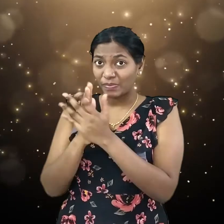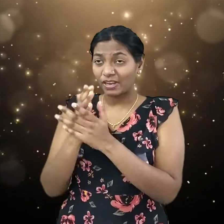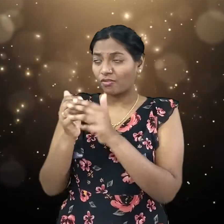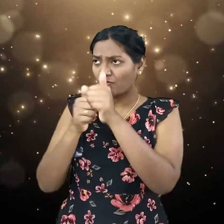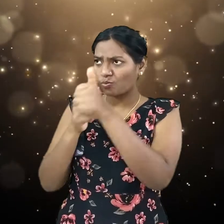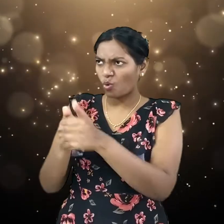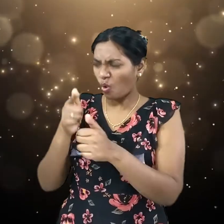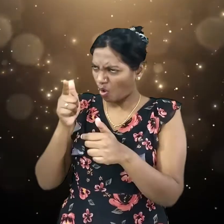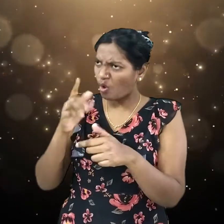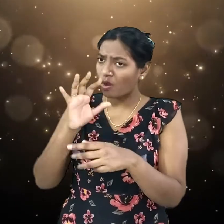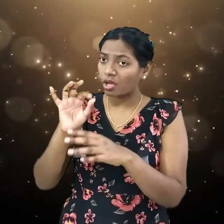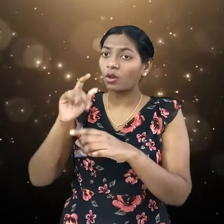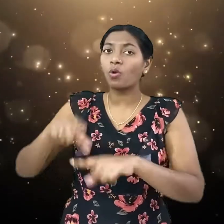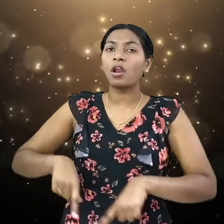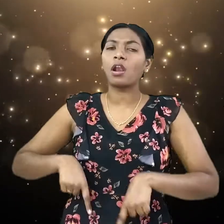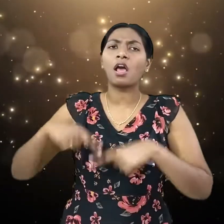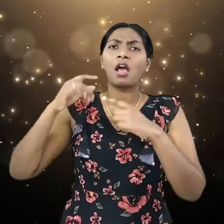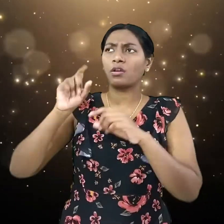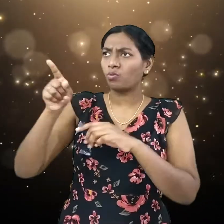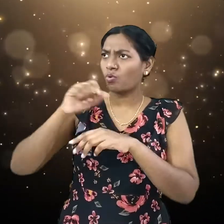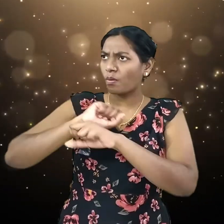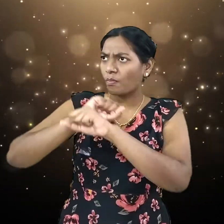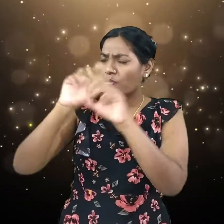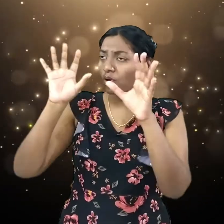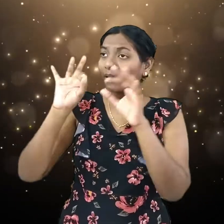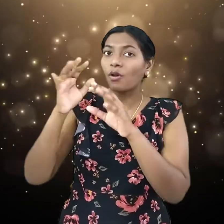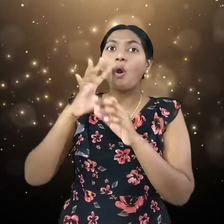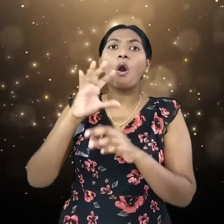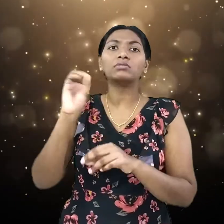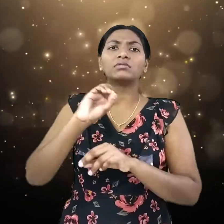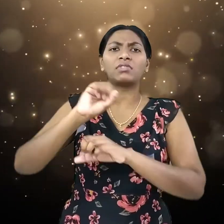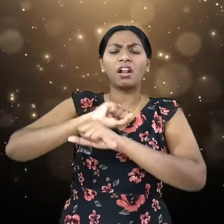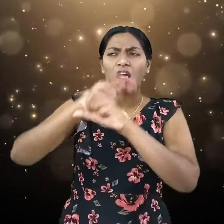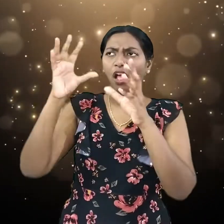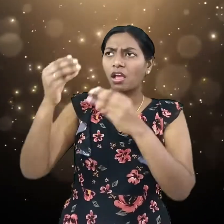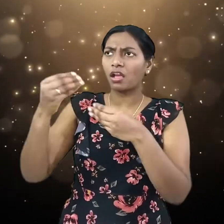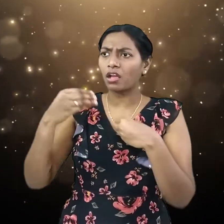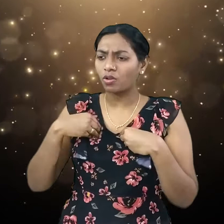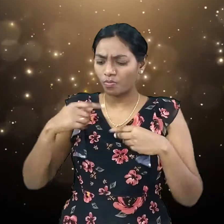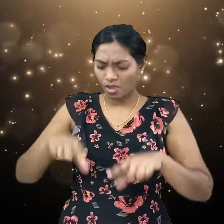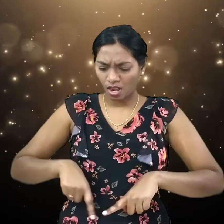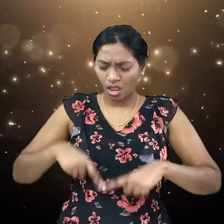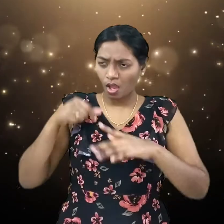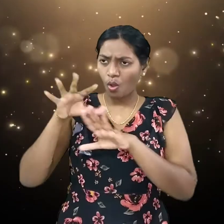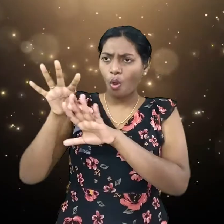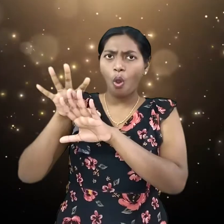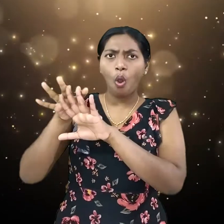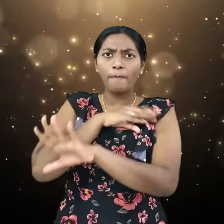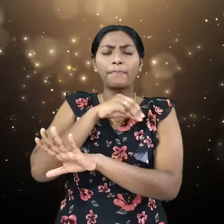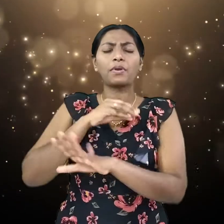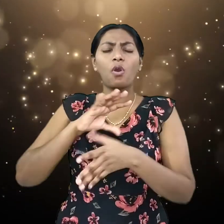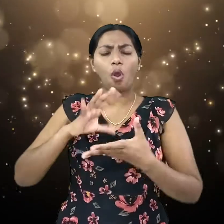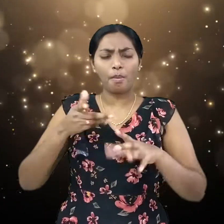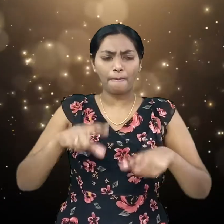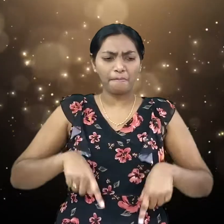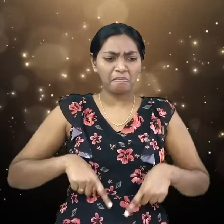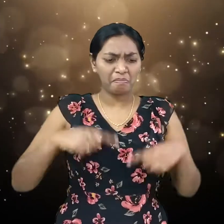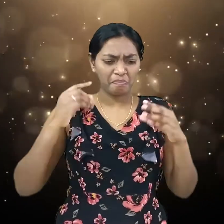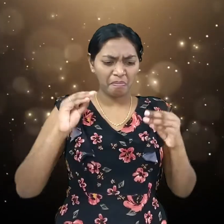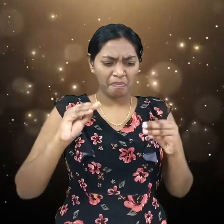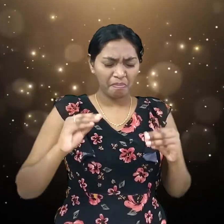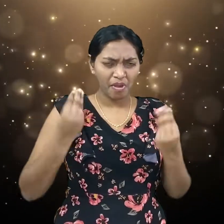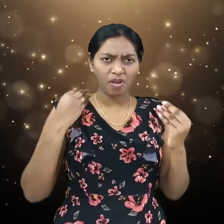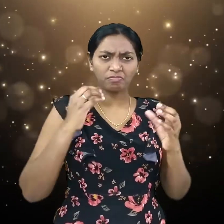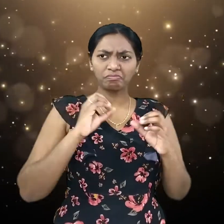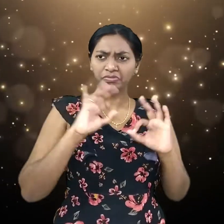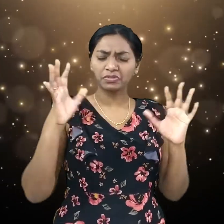देखते हैं। आप देखते हैं कि आप सर्वश्रेष्ठ और महिमा से भरे हुए हैं। उसकी ज्योति दिखाती है कि